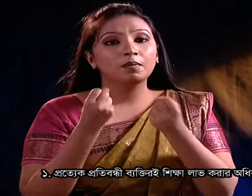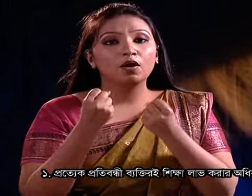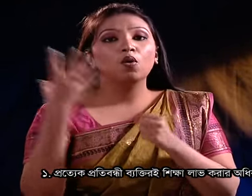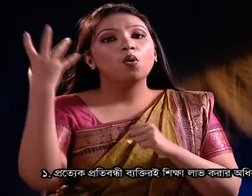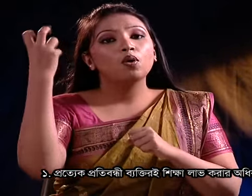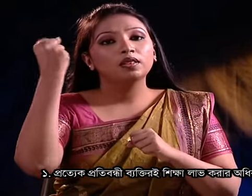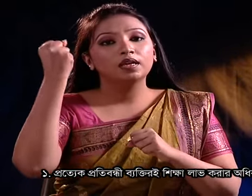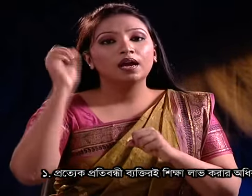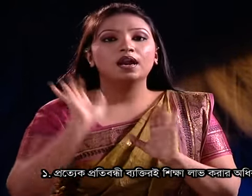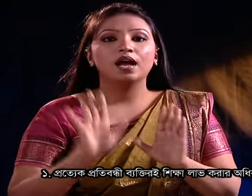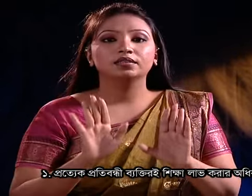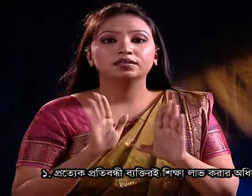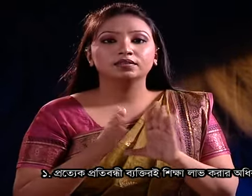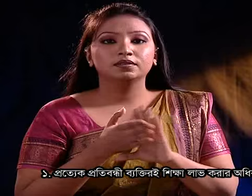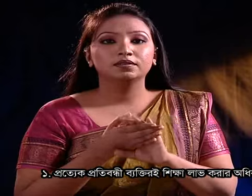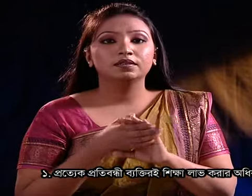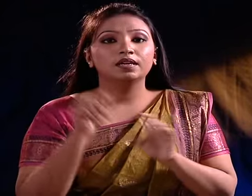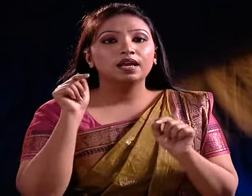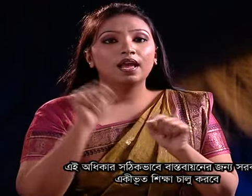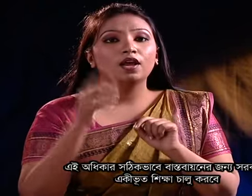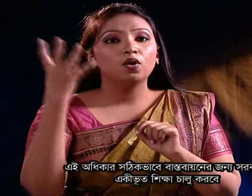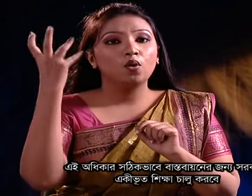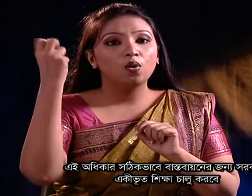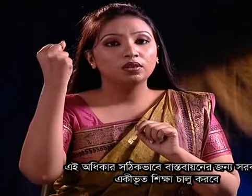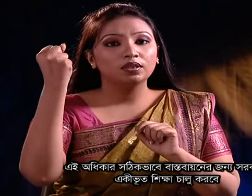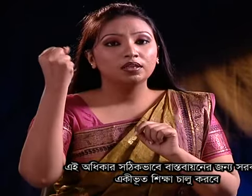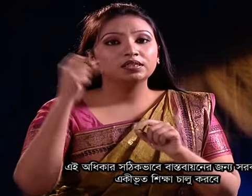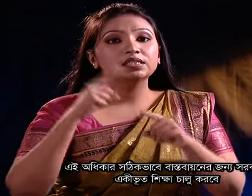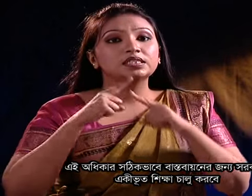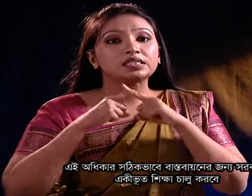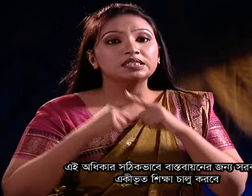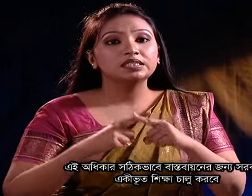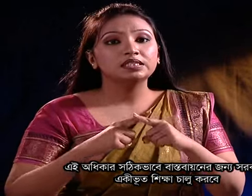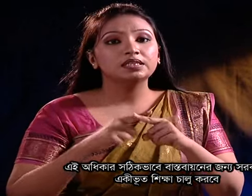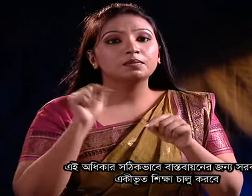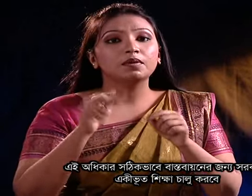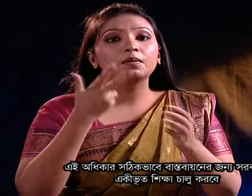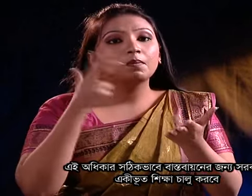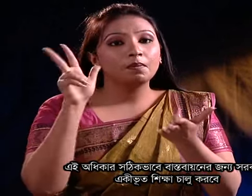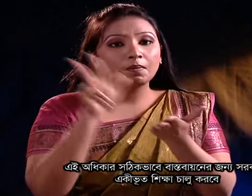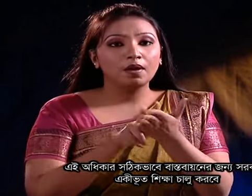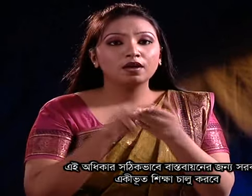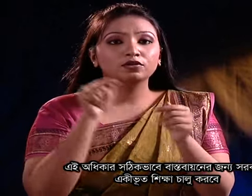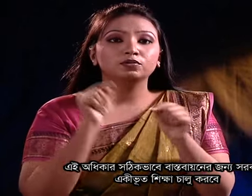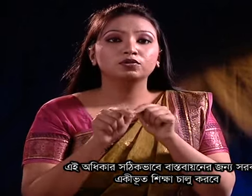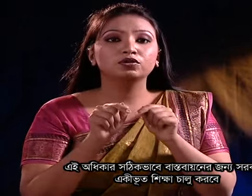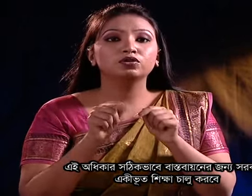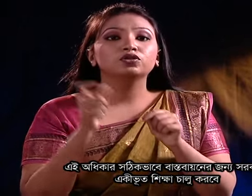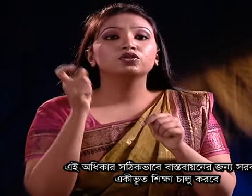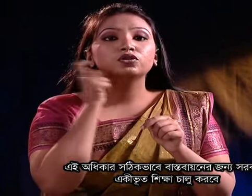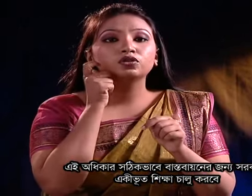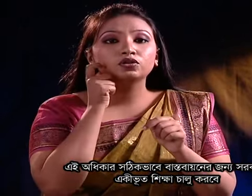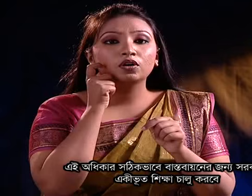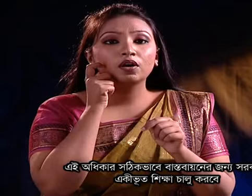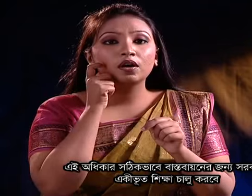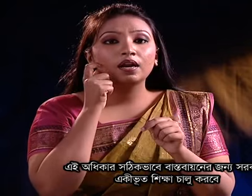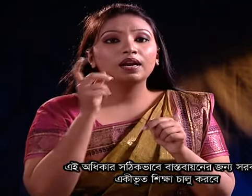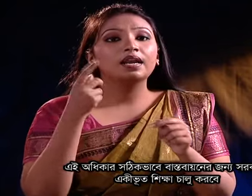লাভ করার অধিকার আছে। এই অধিকার সঠিকভাবে বাস্তবায়নের জন্য সরকার